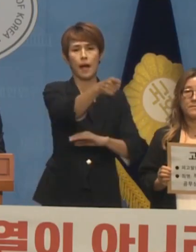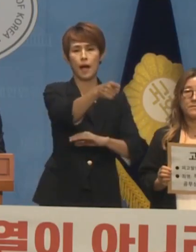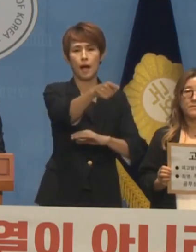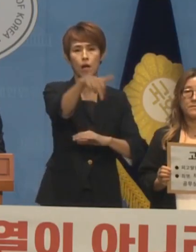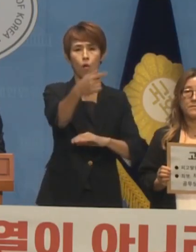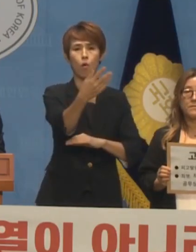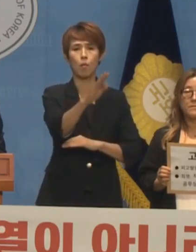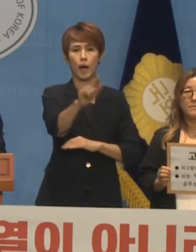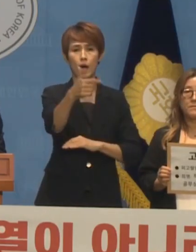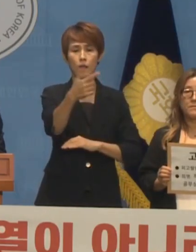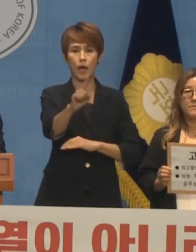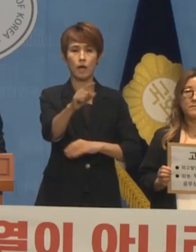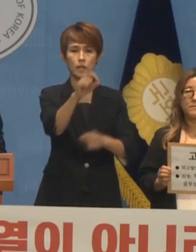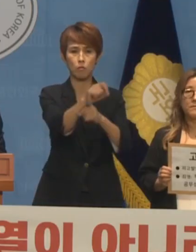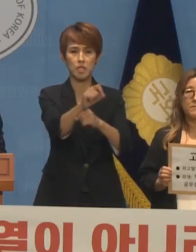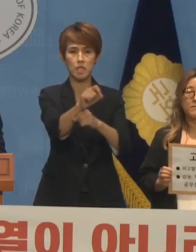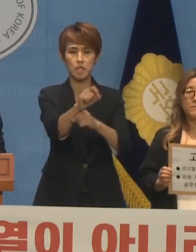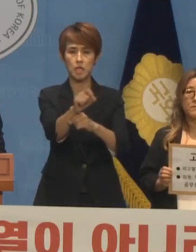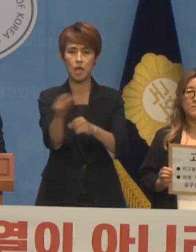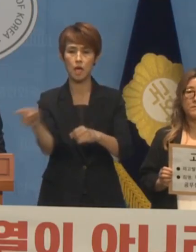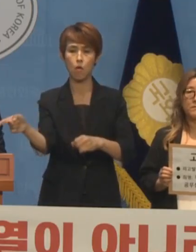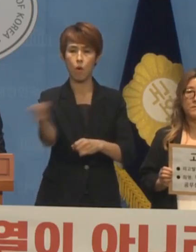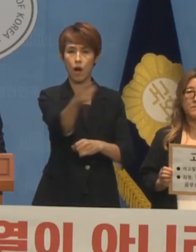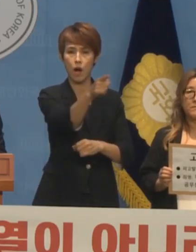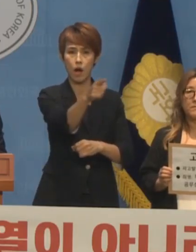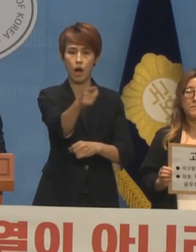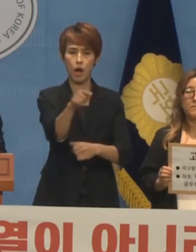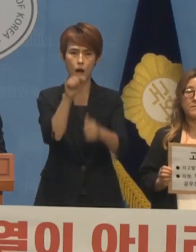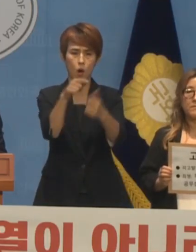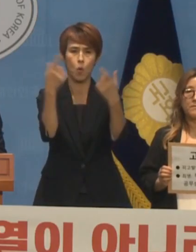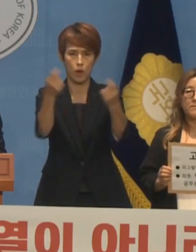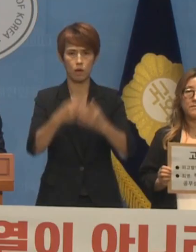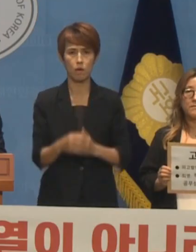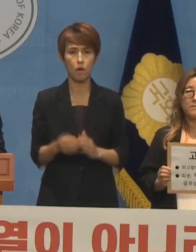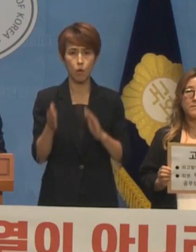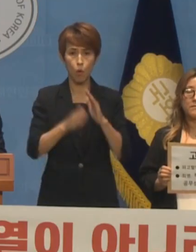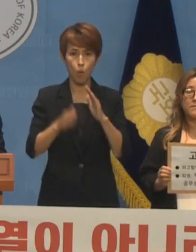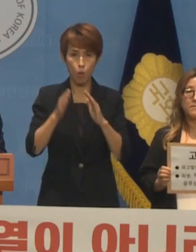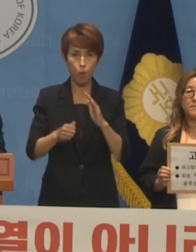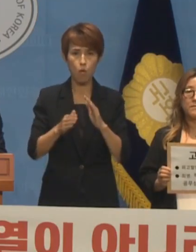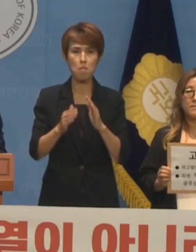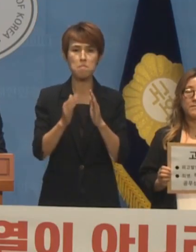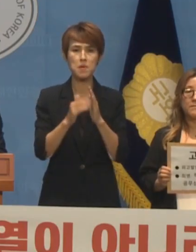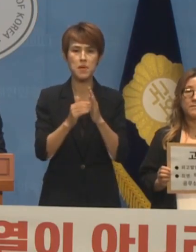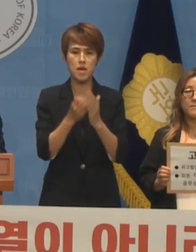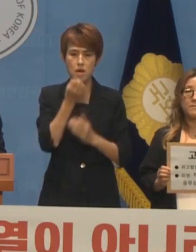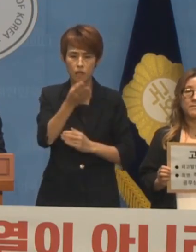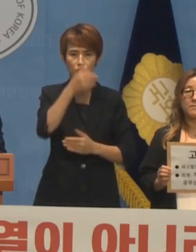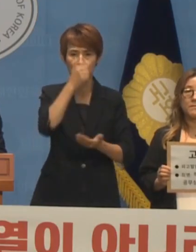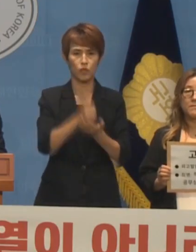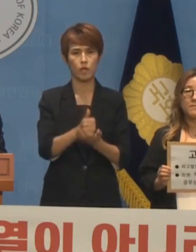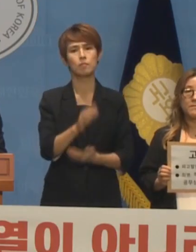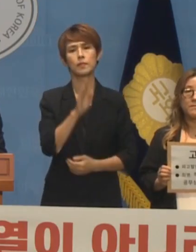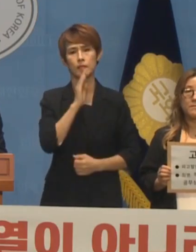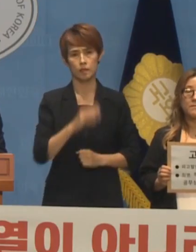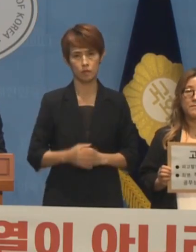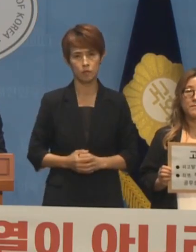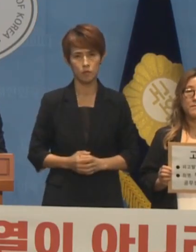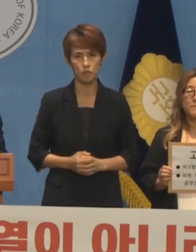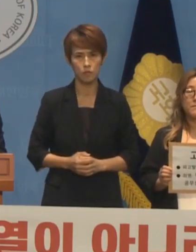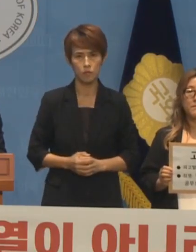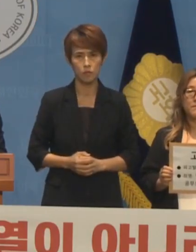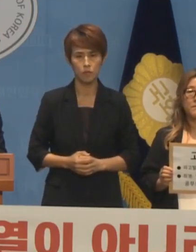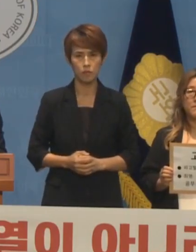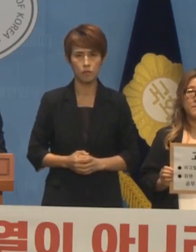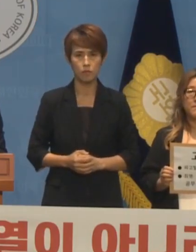컨텐츠 사무실로 유출하도록 교사한 행위이므로 공무상 비밀 누설 교사의 죄책을 져야 마땅합니다.